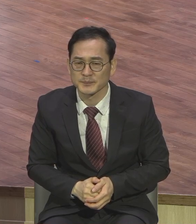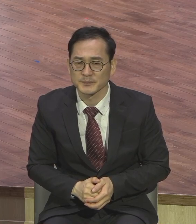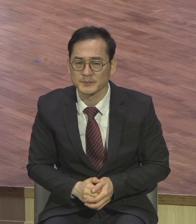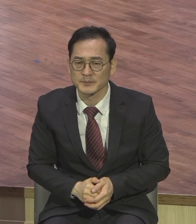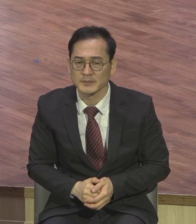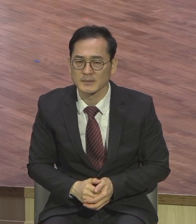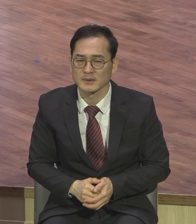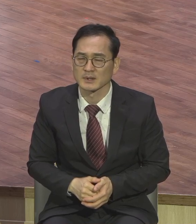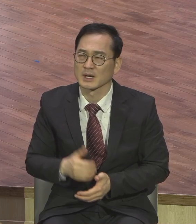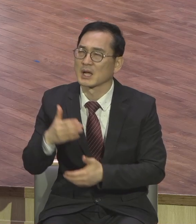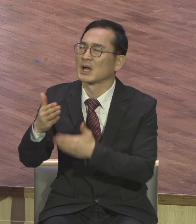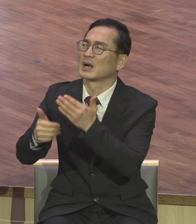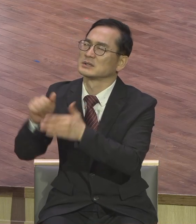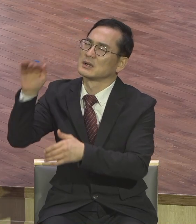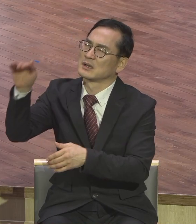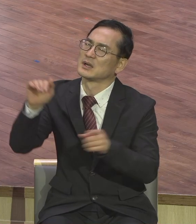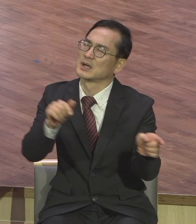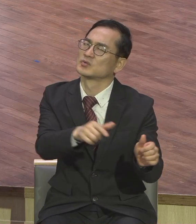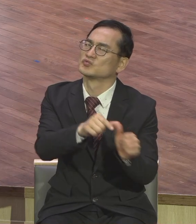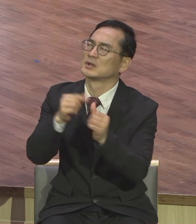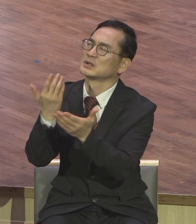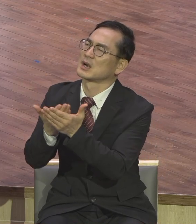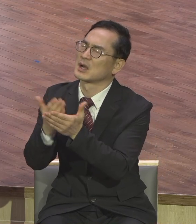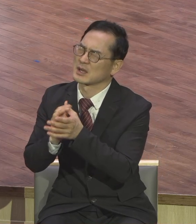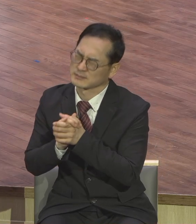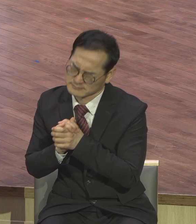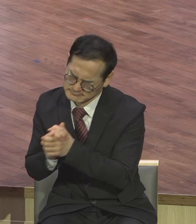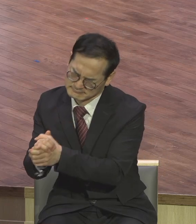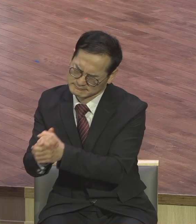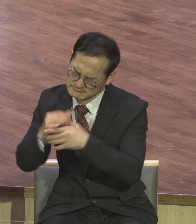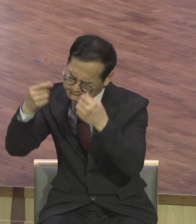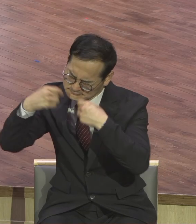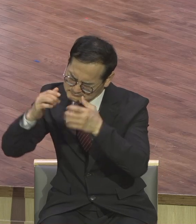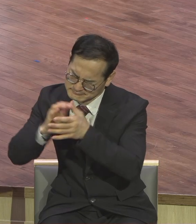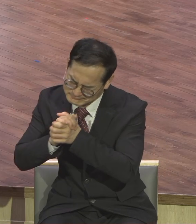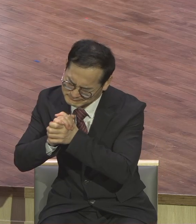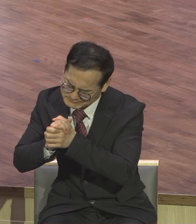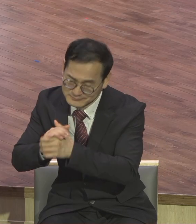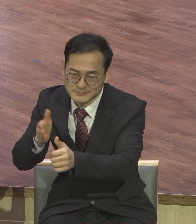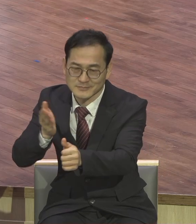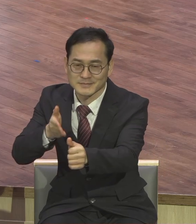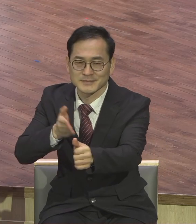한매친 기도를 통해서 저렇게 구원의 길로 인도하시길 바랍니다.